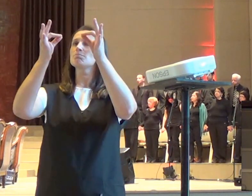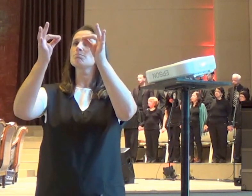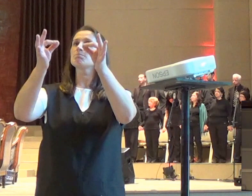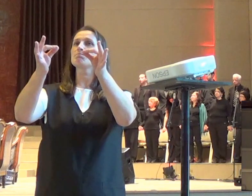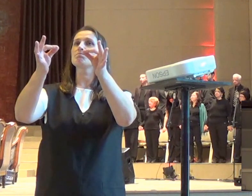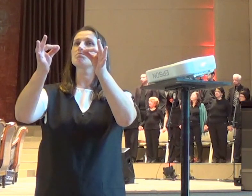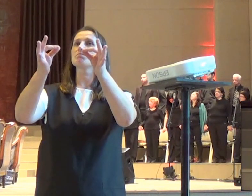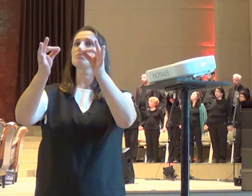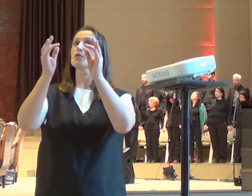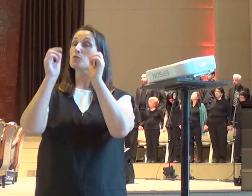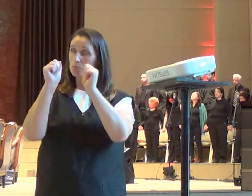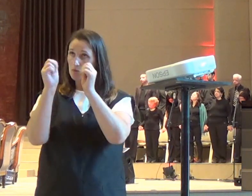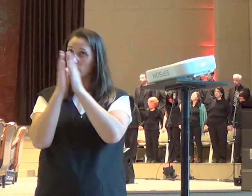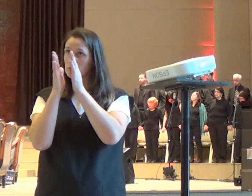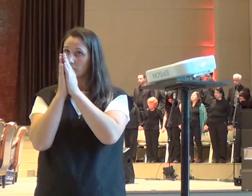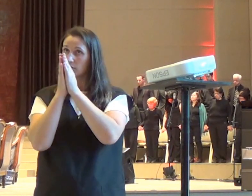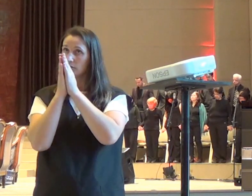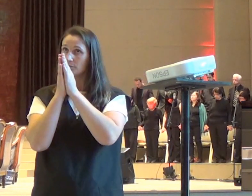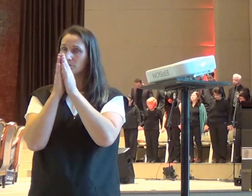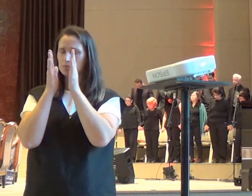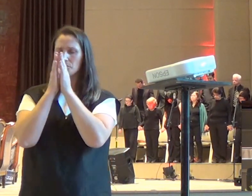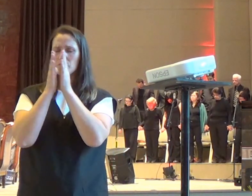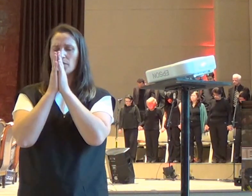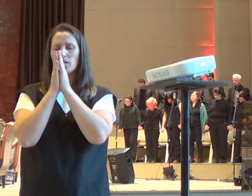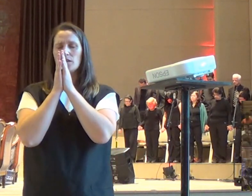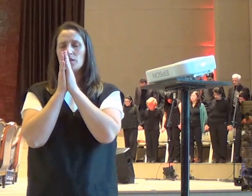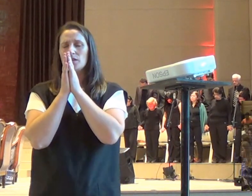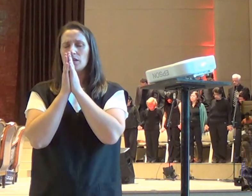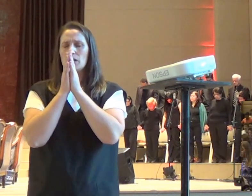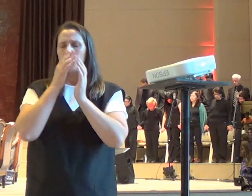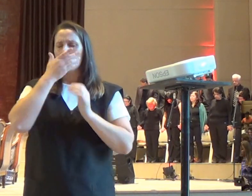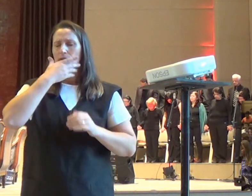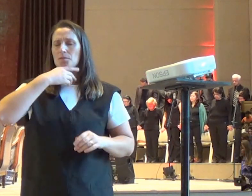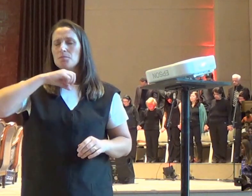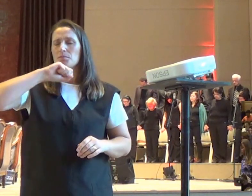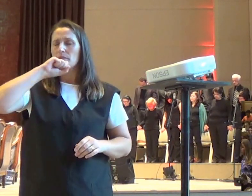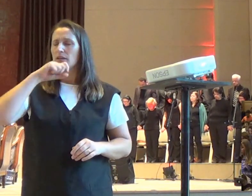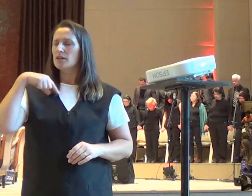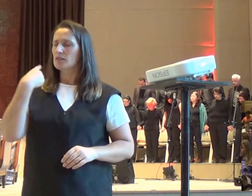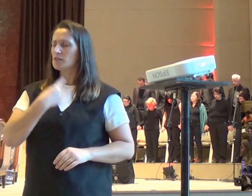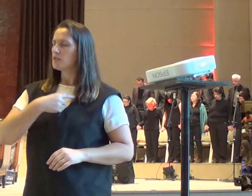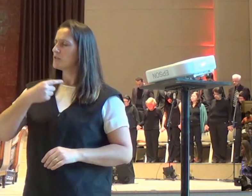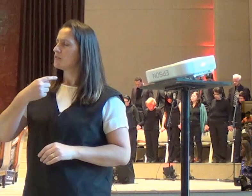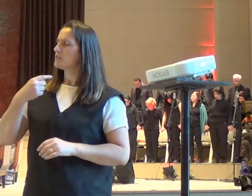orar? Senhor Jesus nós estamos aqui emanados debaixo da graça